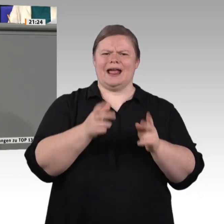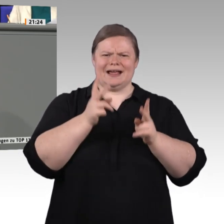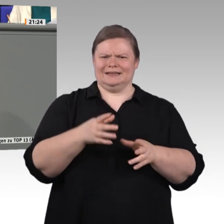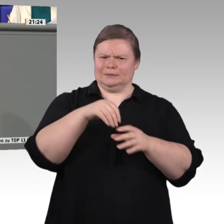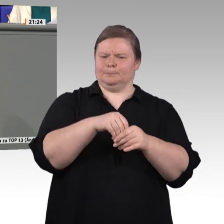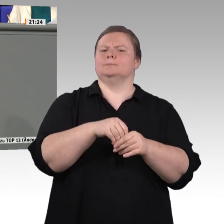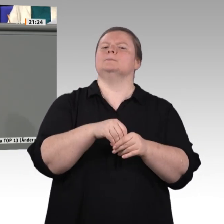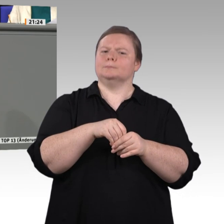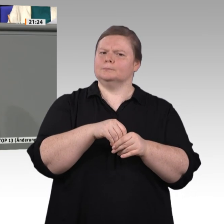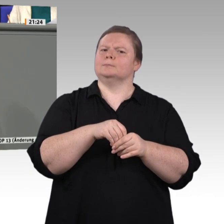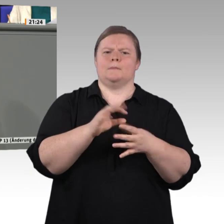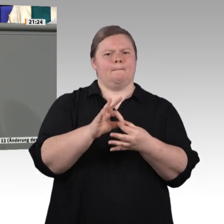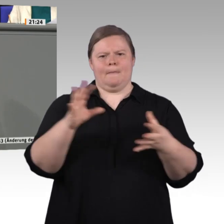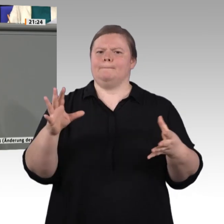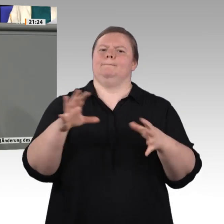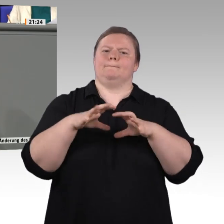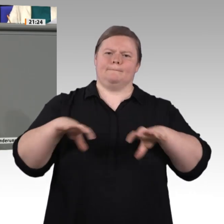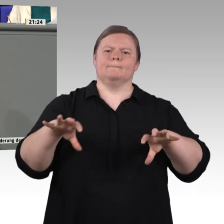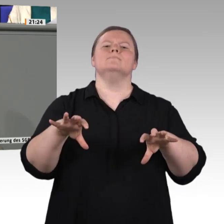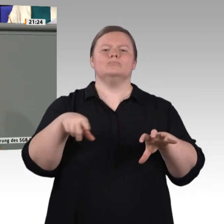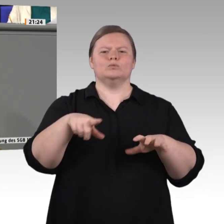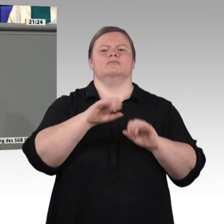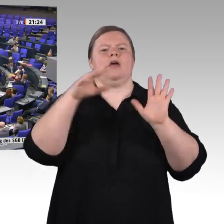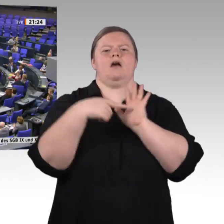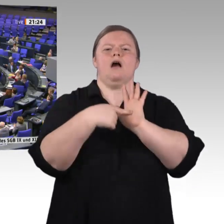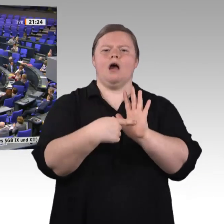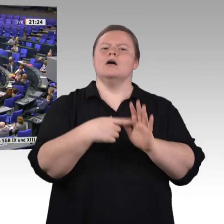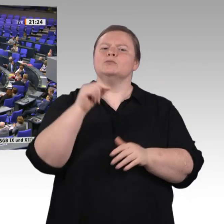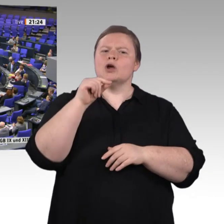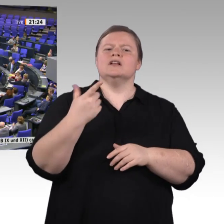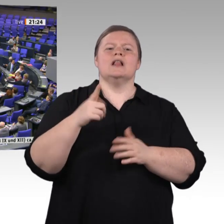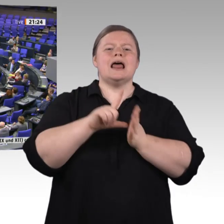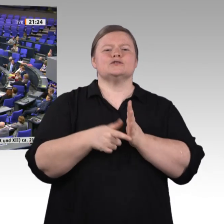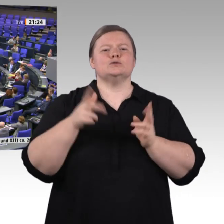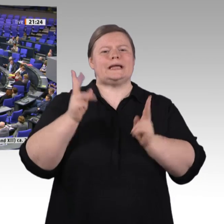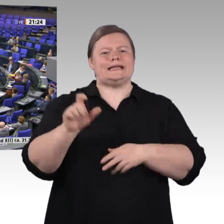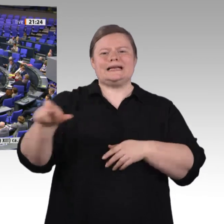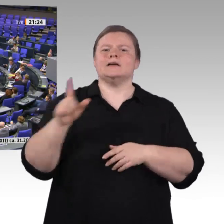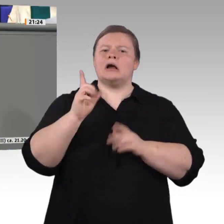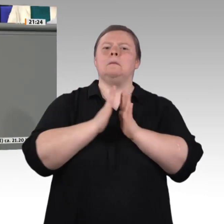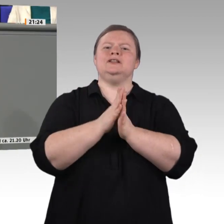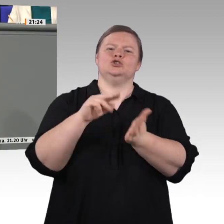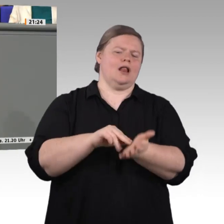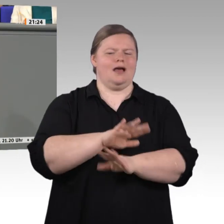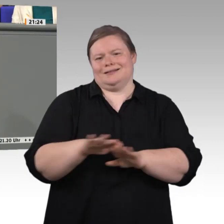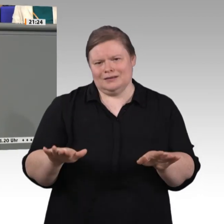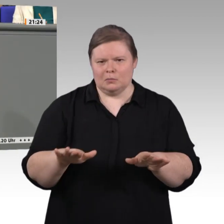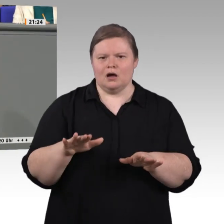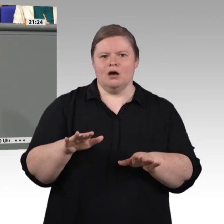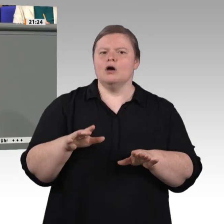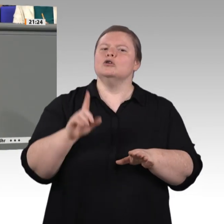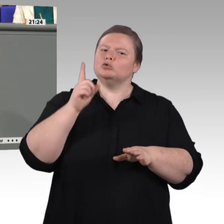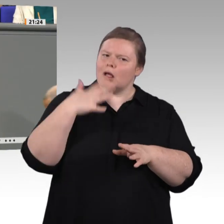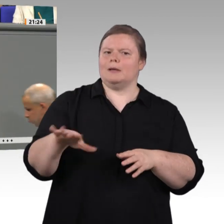stellen können, wenn sie zum Amt kommen. Zweitens, die Höhe der Leistung bestimmt sich